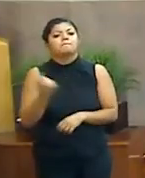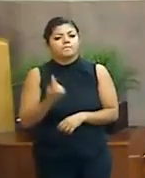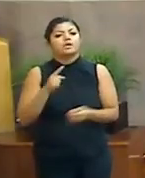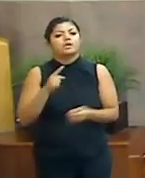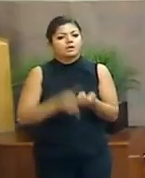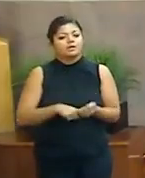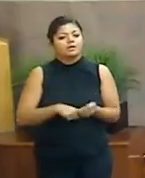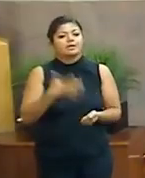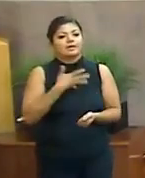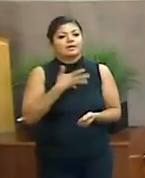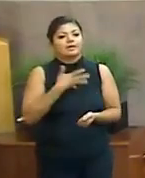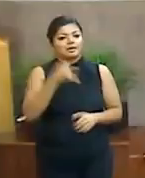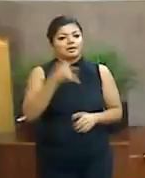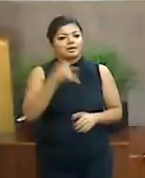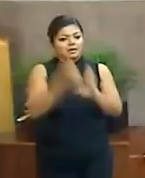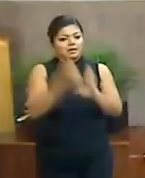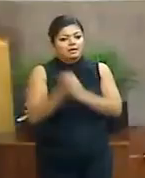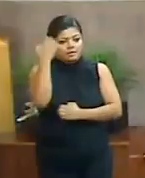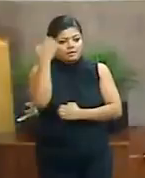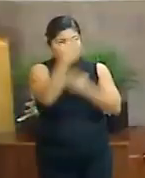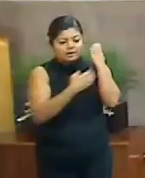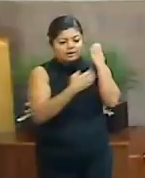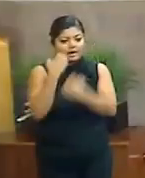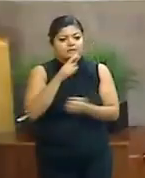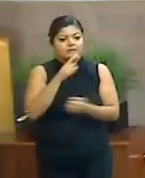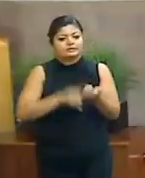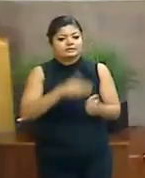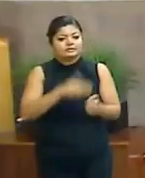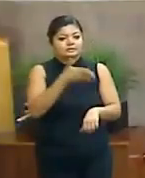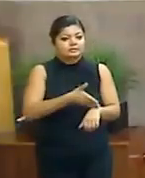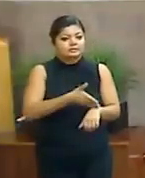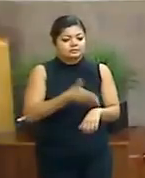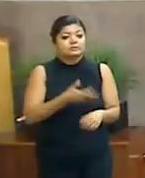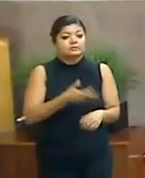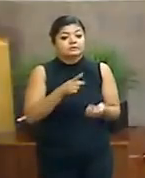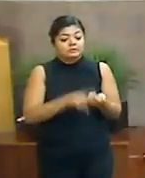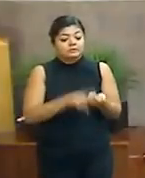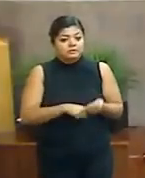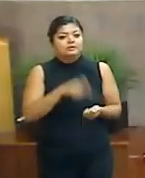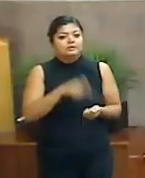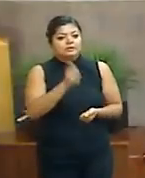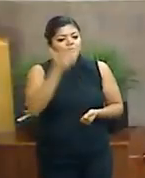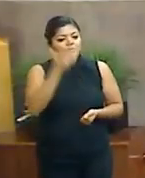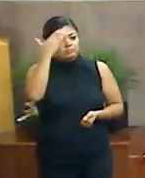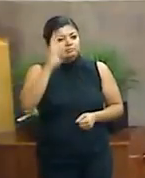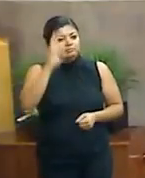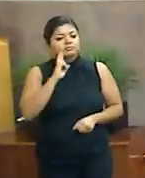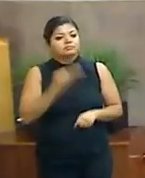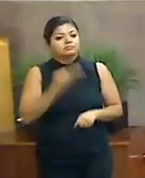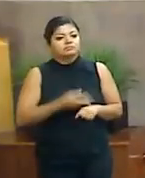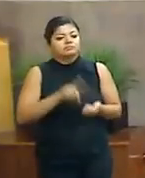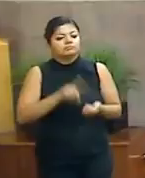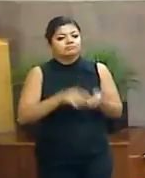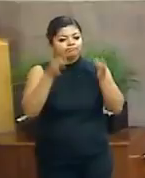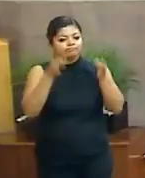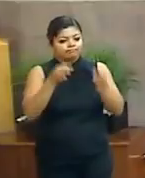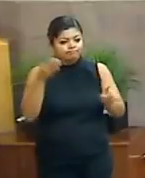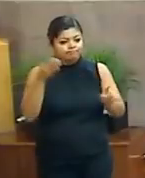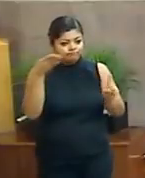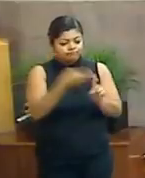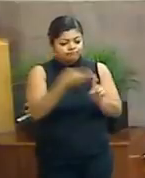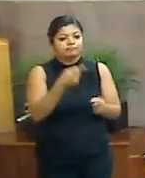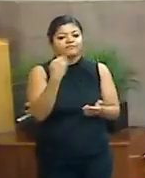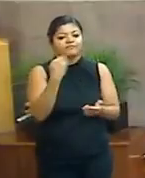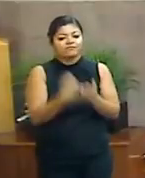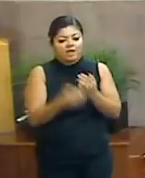encaminados a fusionar el fondo del análisis dispositivo especial sancionador y en el caso la realidad responsable de manera aceptada realizó solamente un